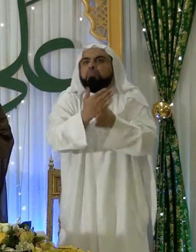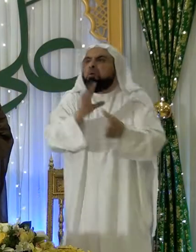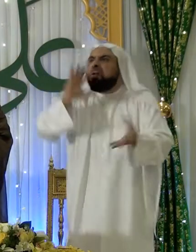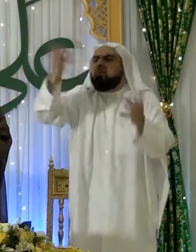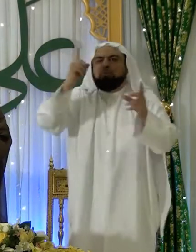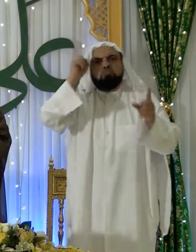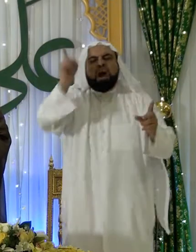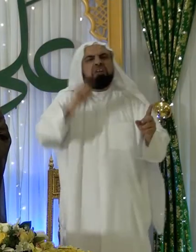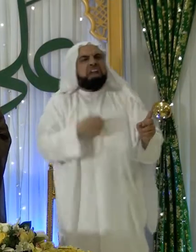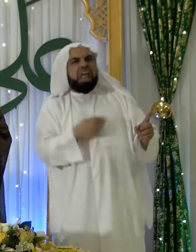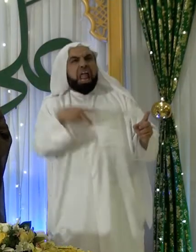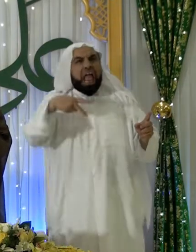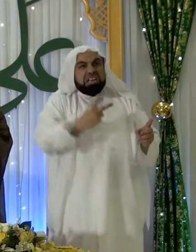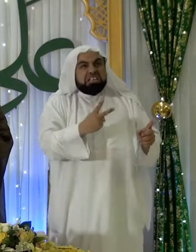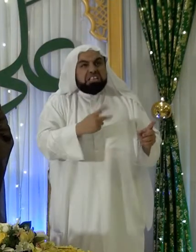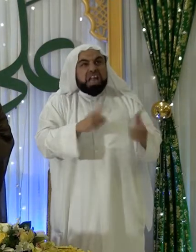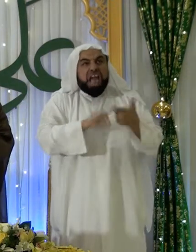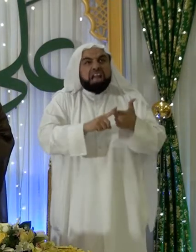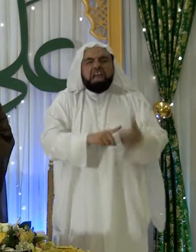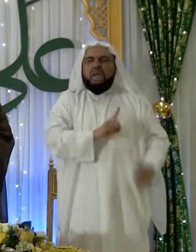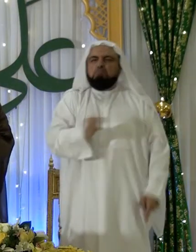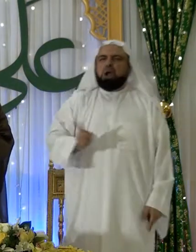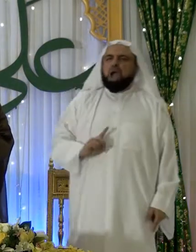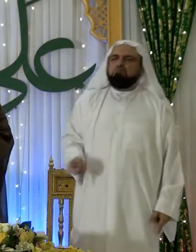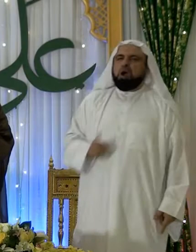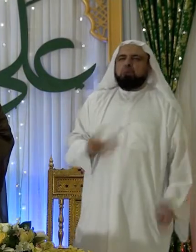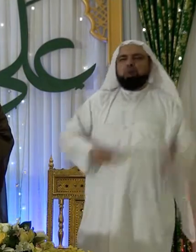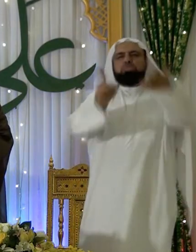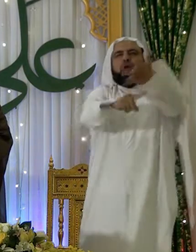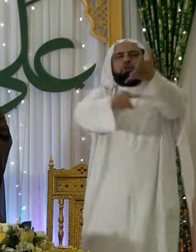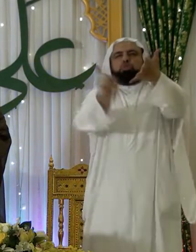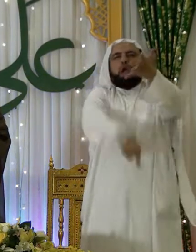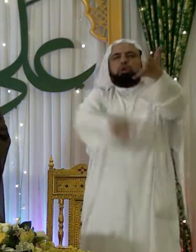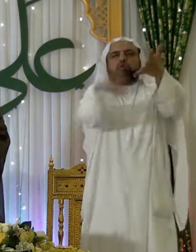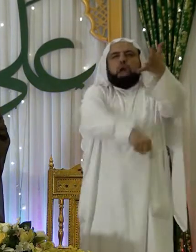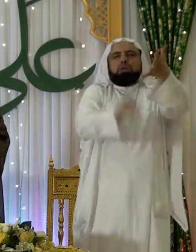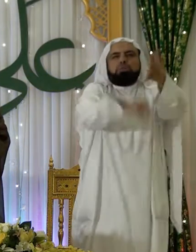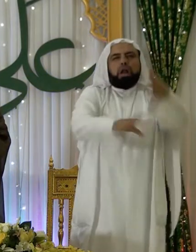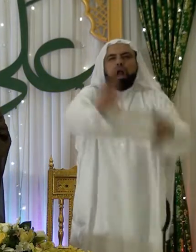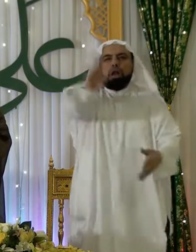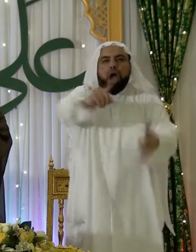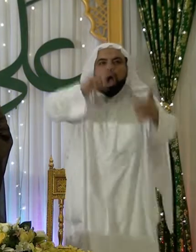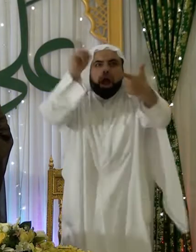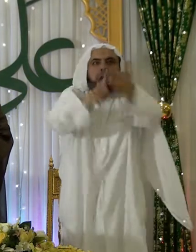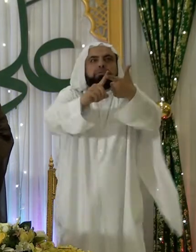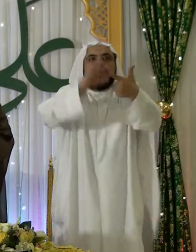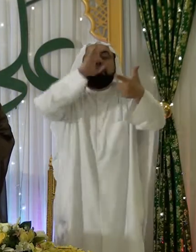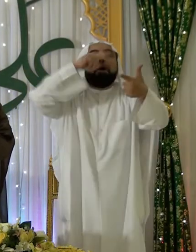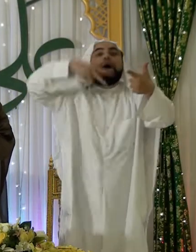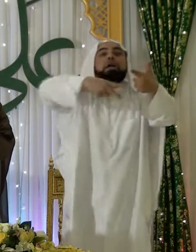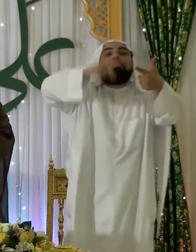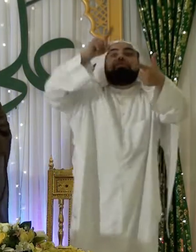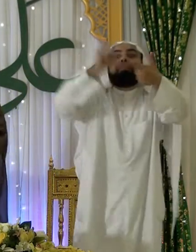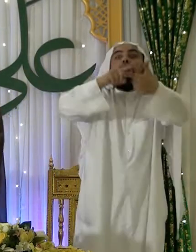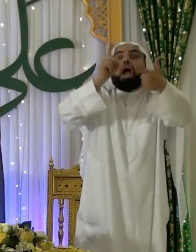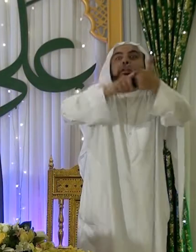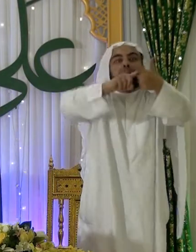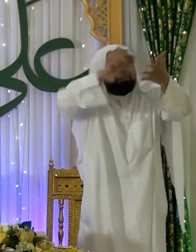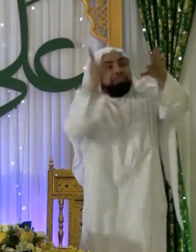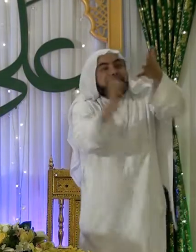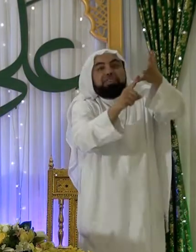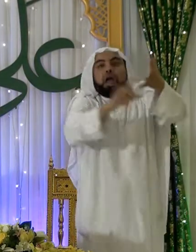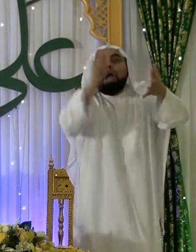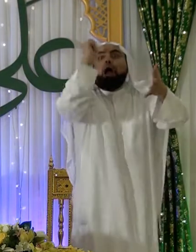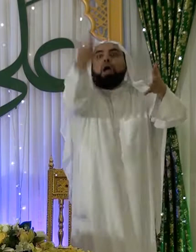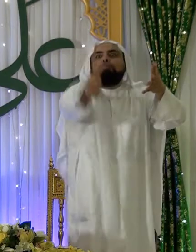ما أراده الله سبحانه وتعالى في علي. ولكن للأسف الأمة